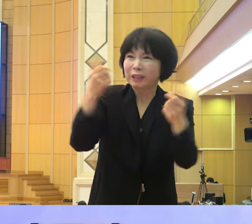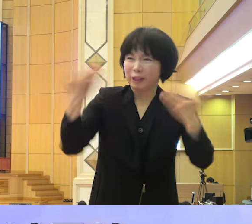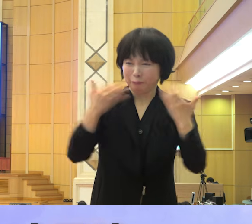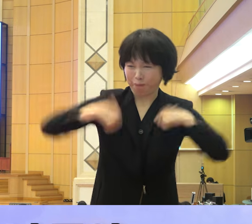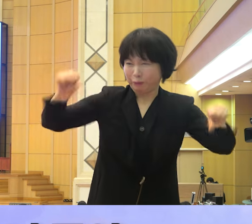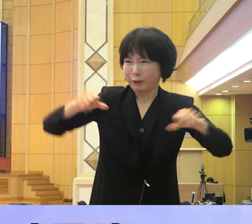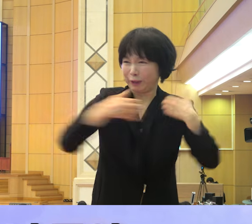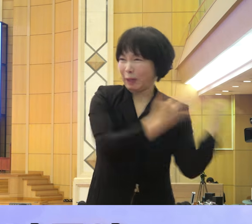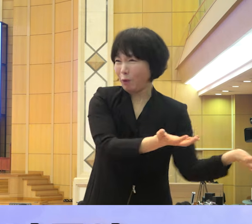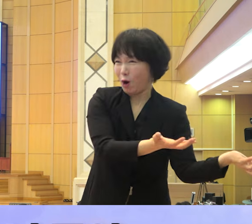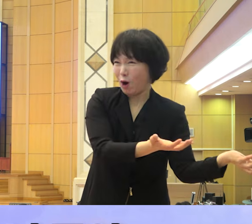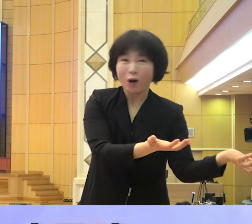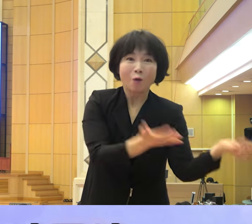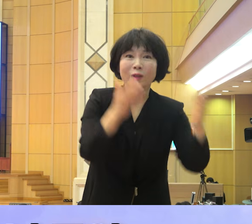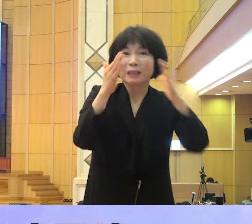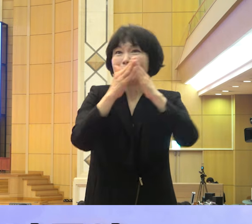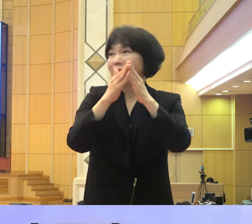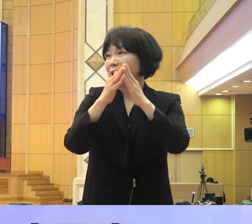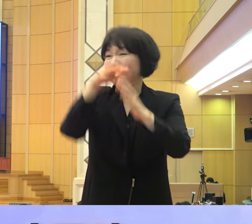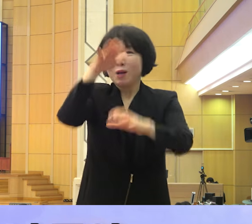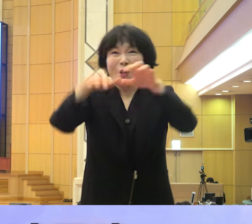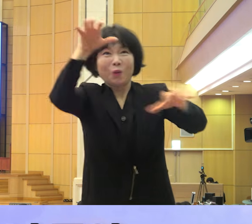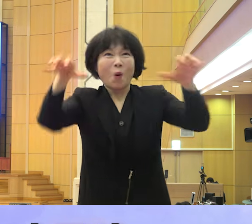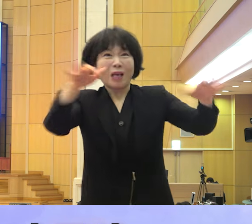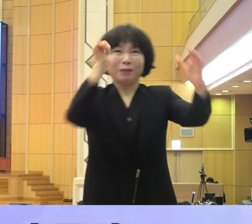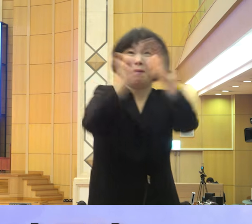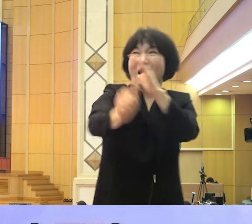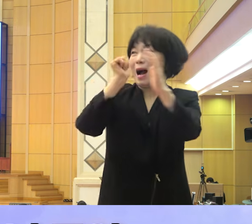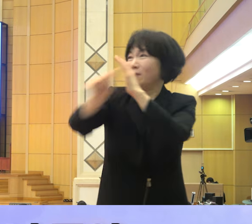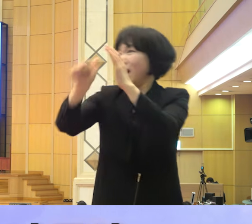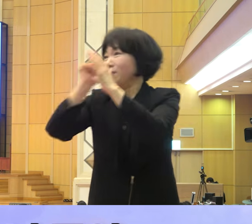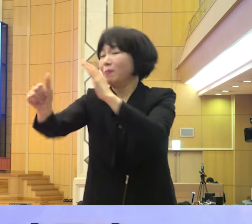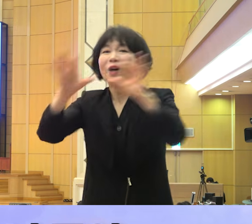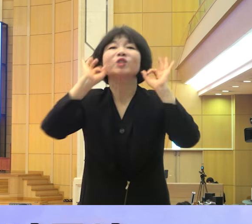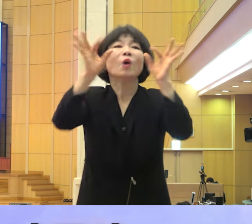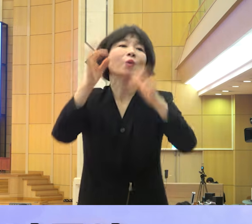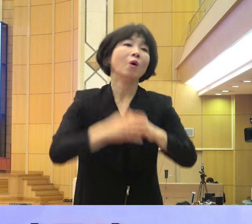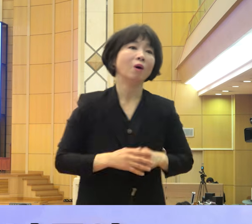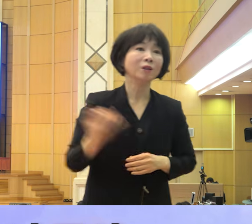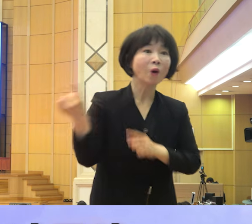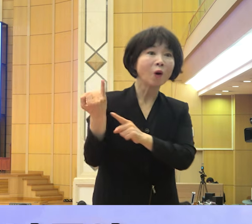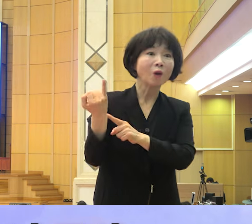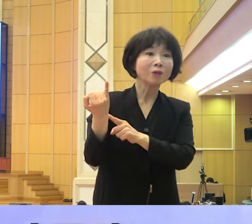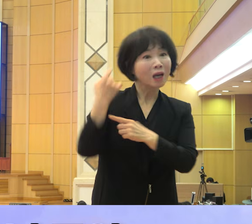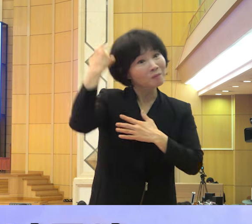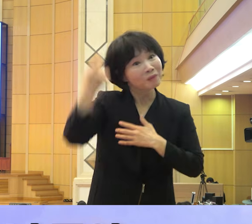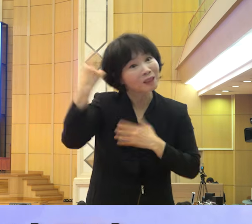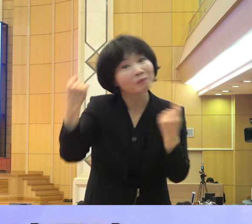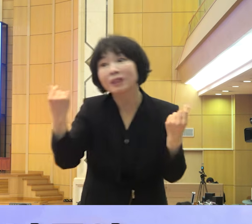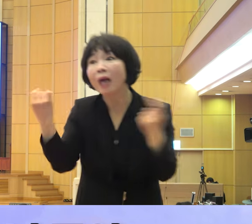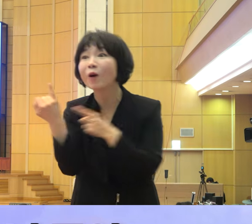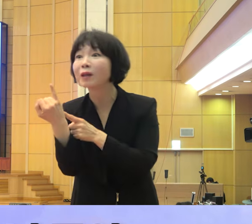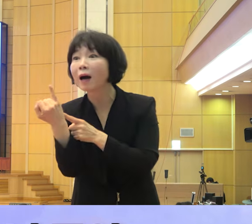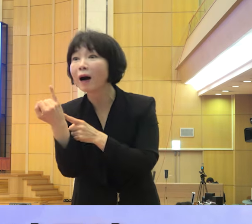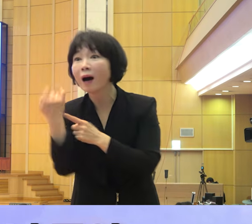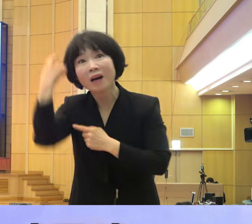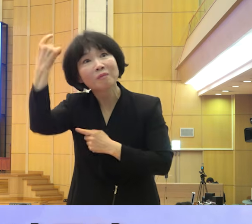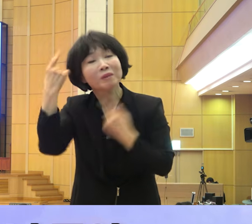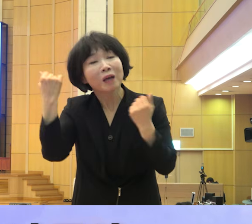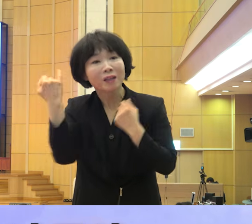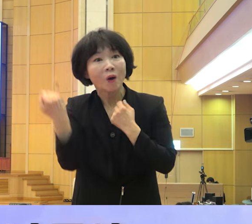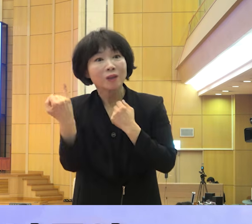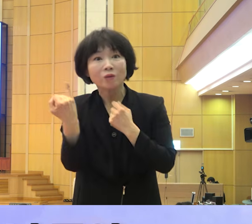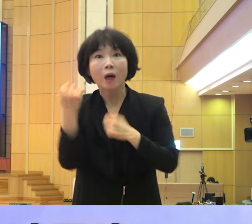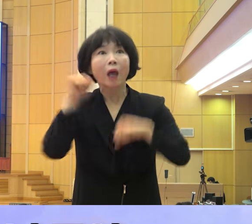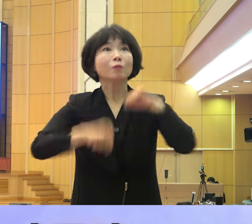그냥 사람들이 보면 미친 여자같이, 내용을 모르면 그래, 그가 행동하는